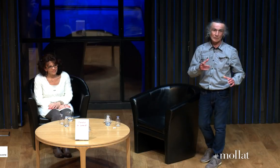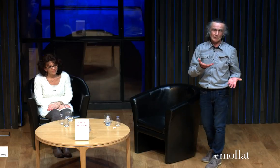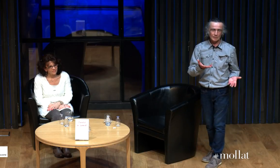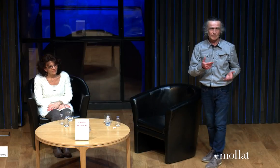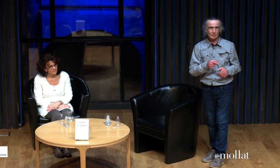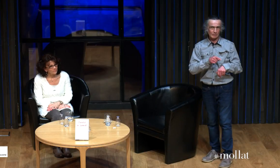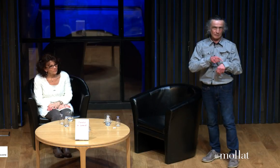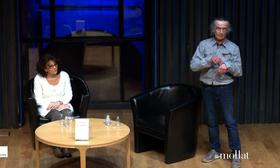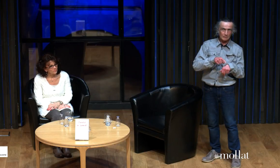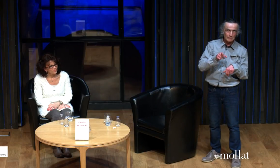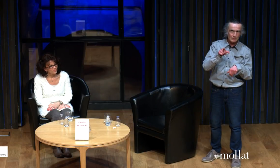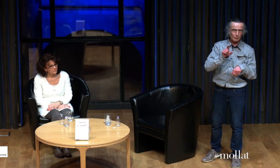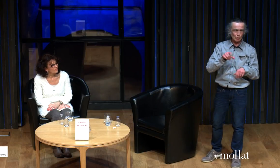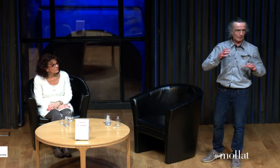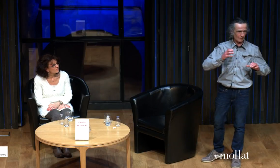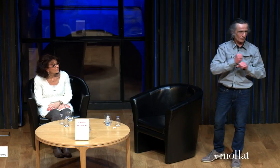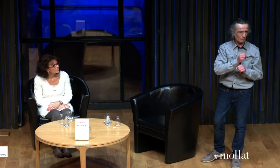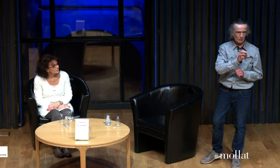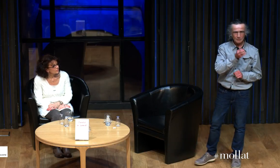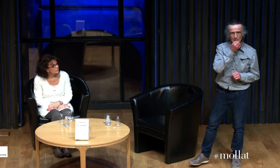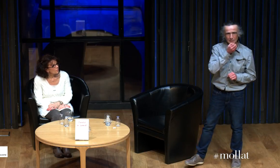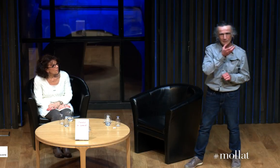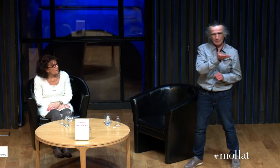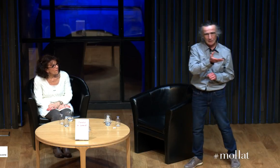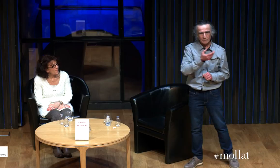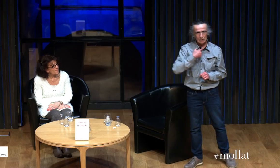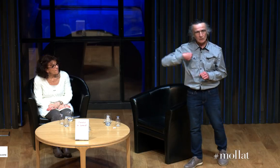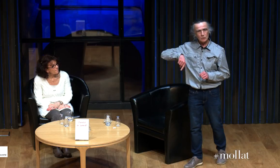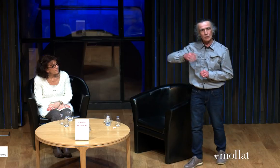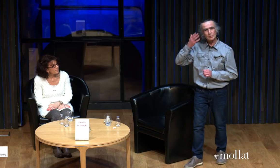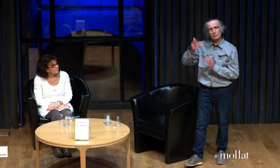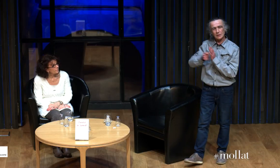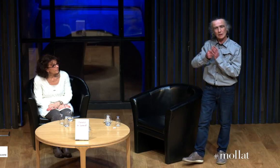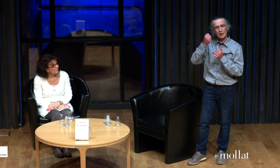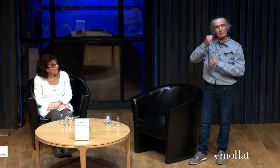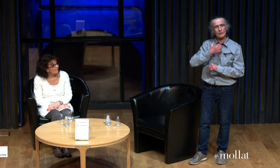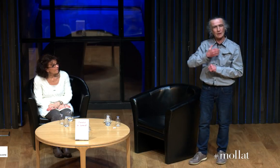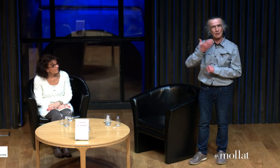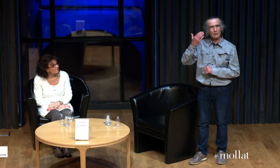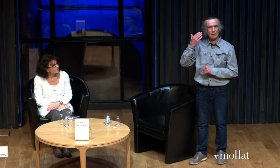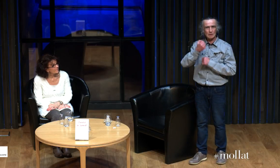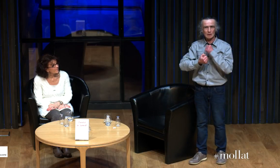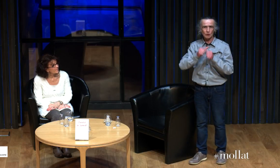marche et à ces souhaits. Alors, je vois l'heure. Je vais essayer de résumer un petit peu mes propos.